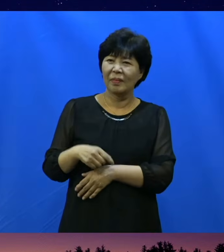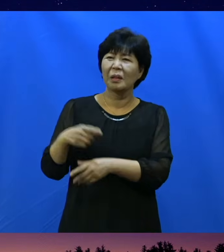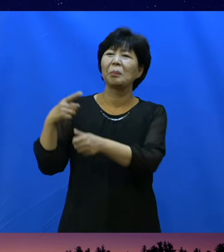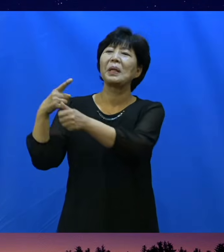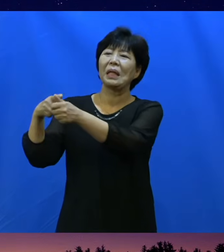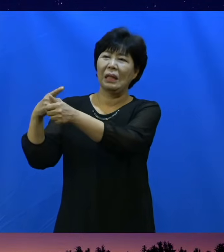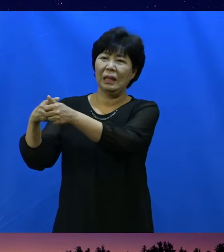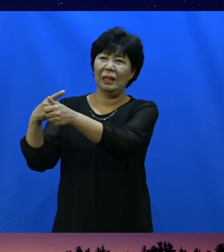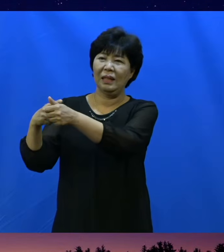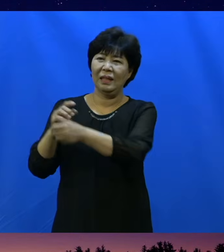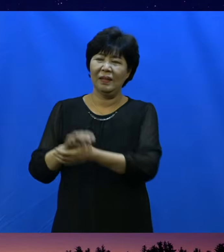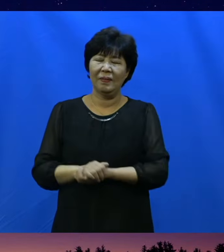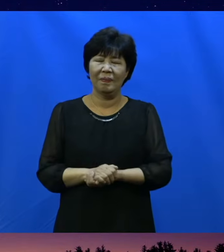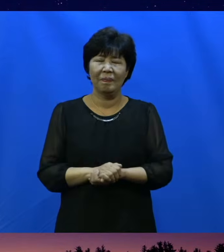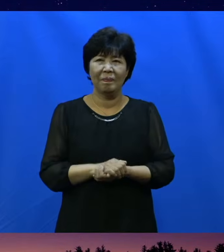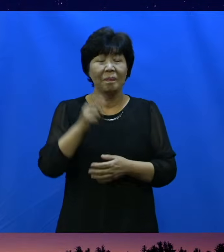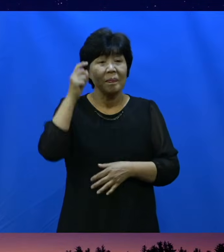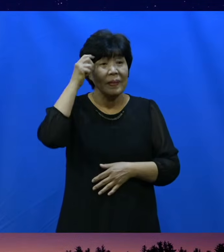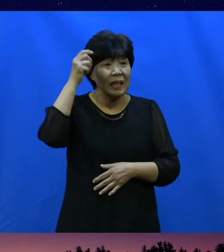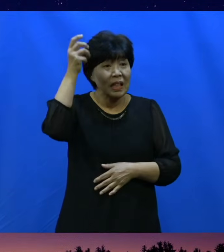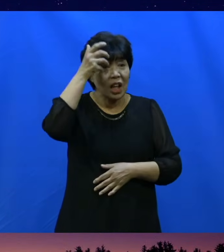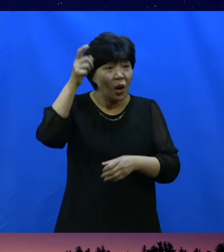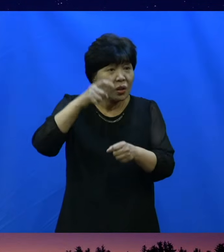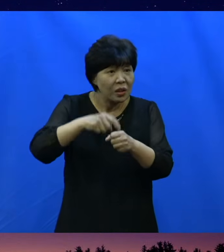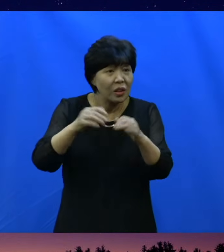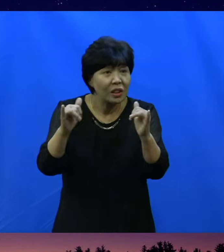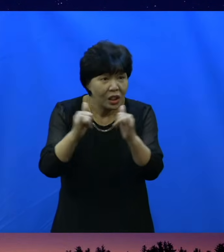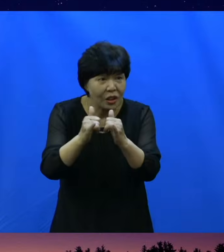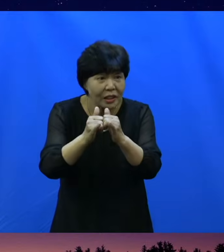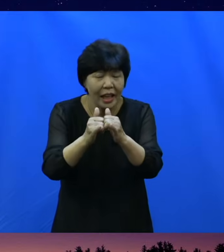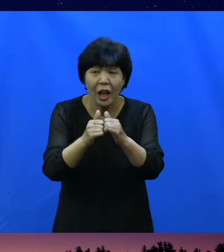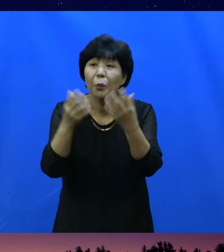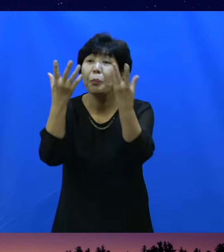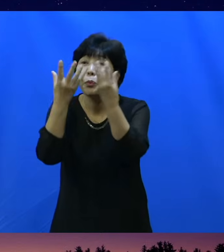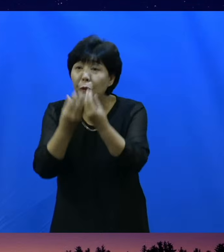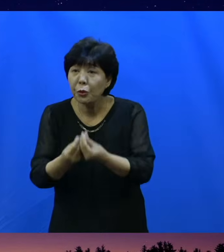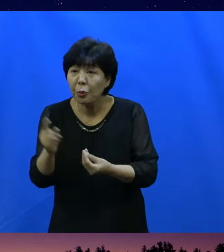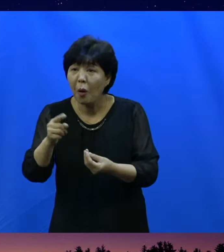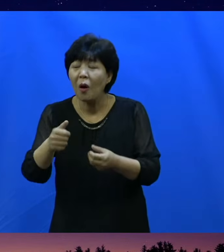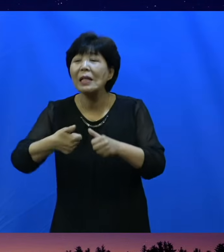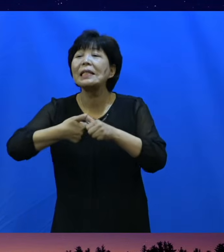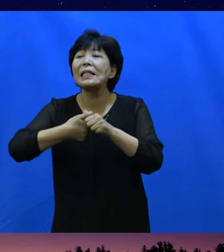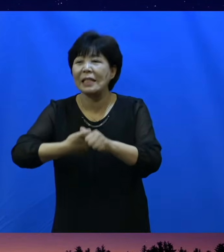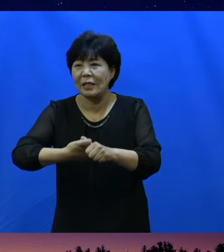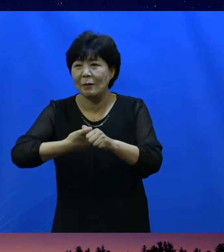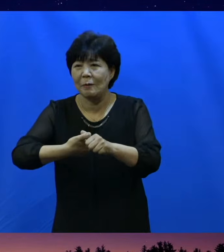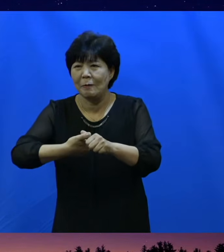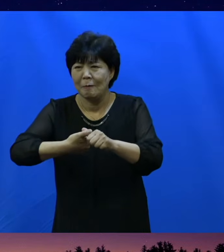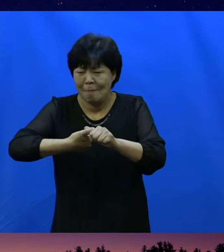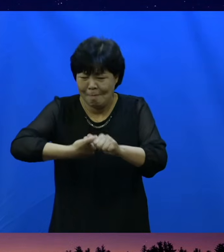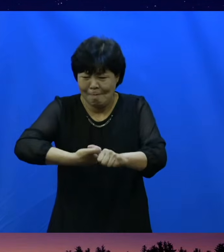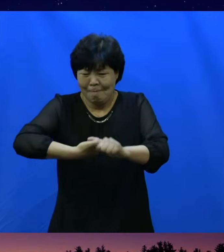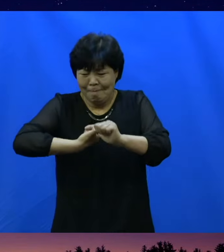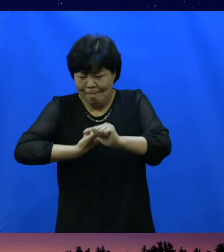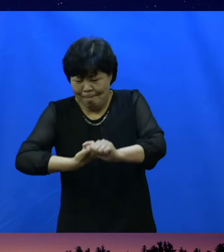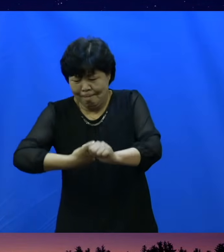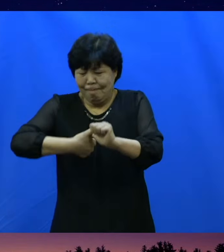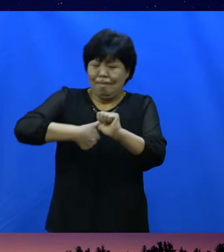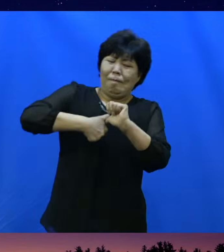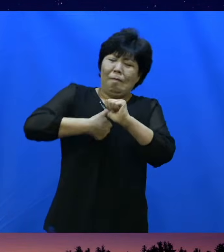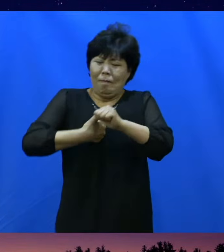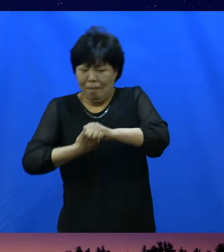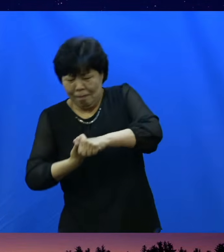여러분, 영적 전쟁을 씨름으로 비유했습니다. 씨름은요, 팽팽한 긴장감이 있어요. 우리나라 씨름한 건 좀